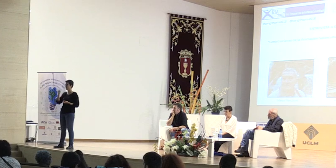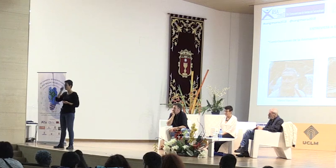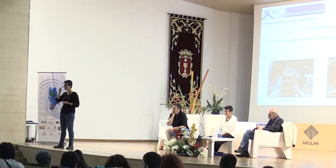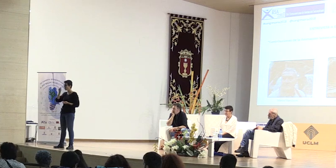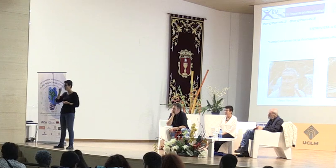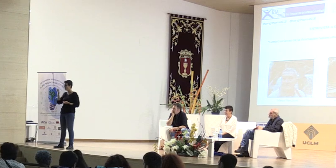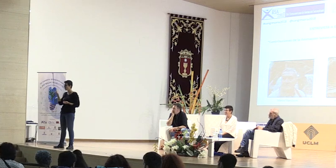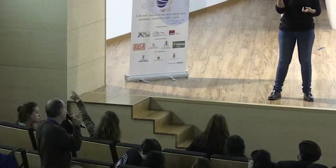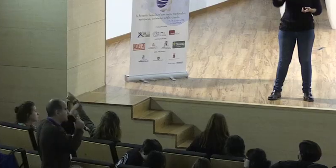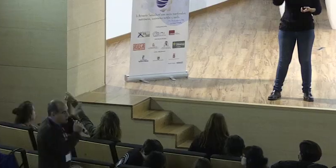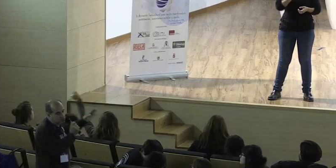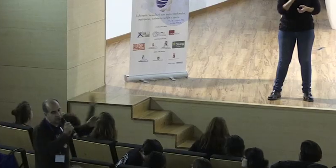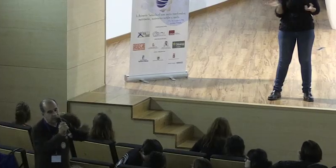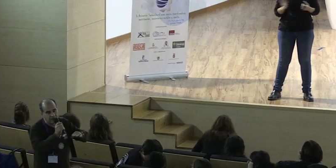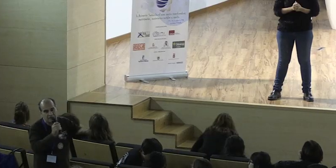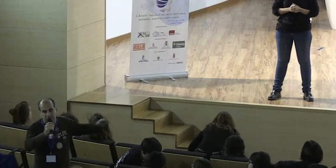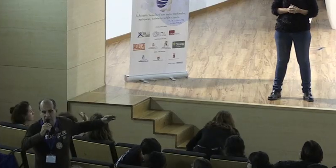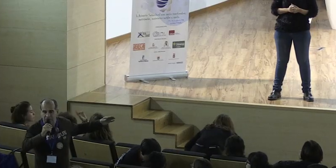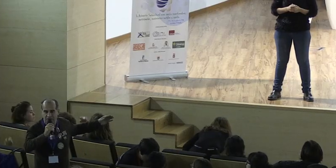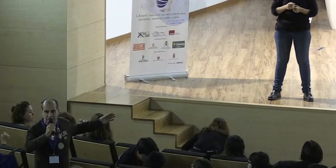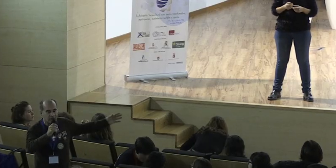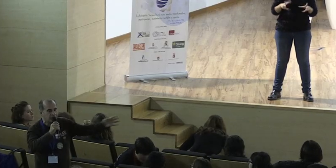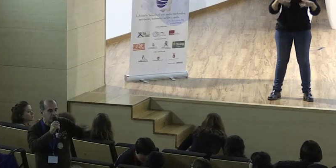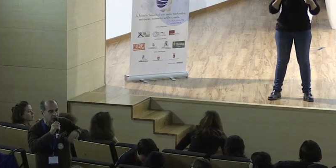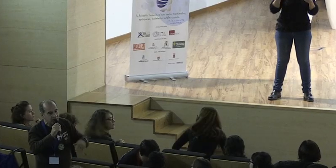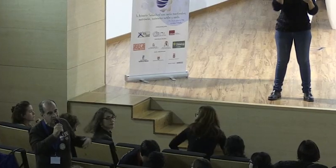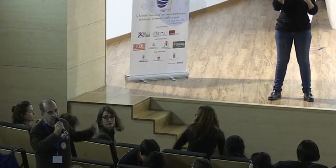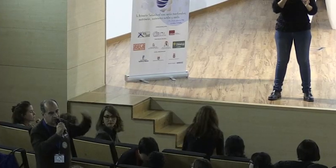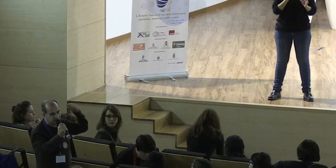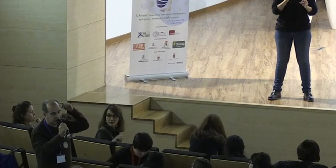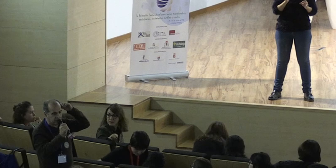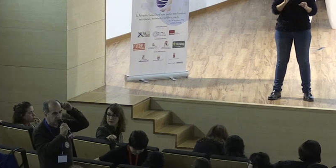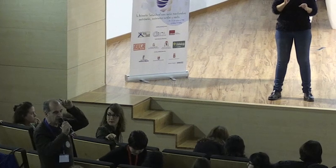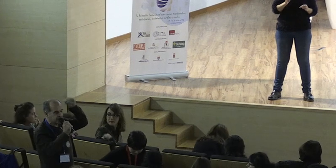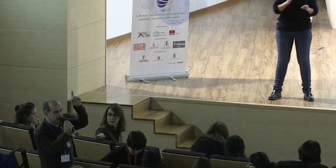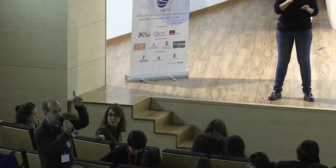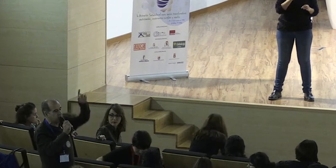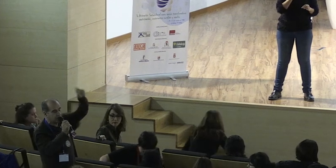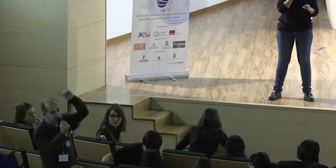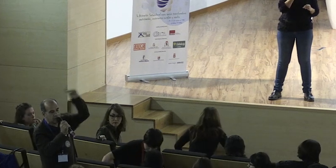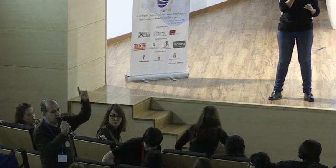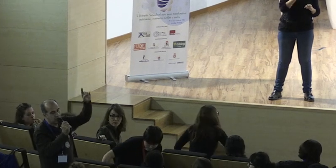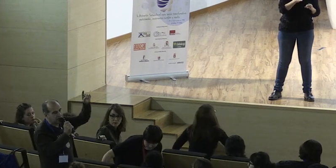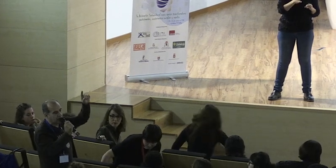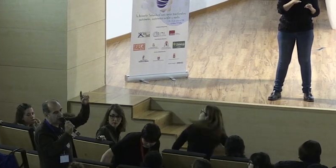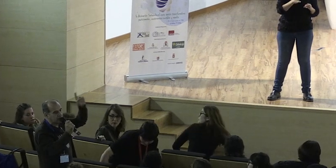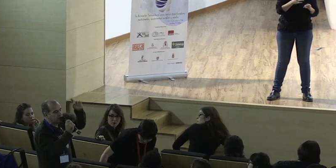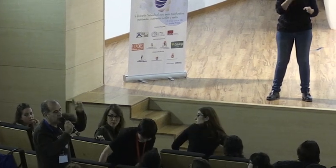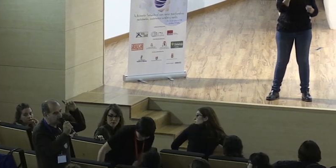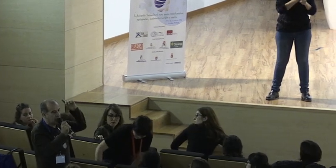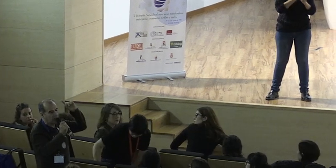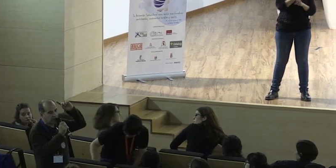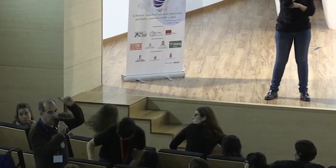enseñando. Bueno, simplemente hay que decir estas dos cosas porque digo, ya que tengo la oportunidad de tener aquí un montón, pues que sobre todo penséis en eso. No lo toméis como un